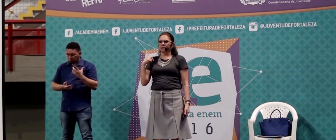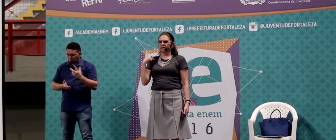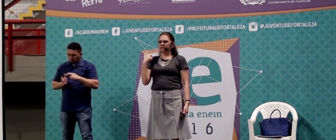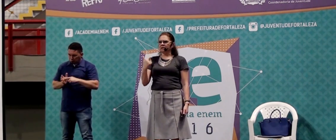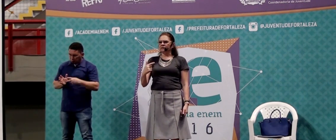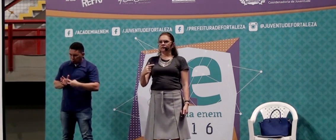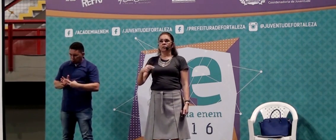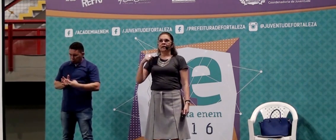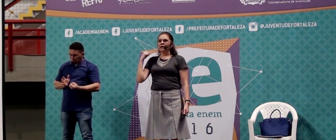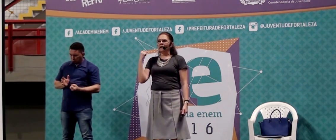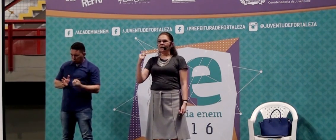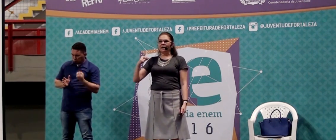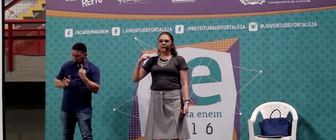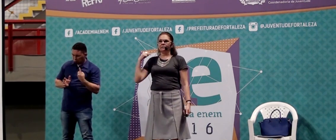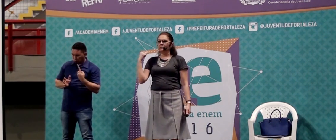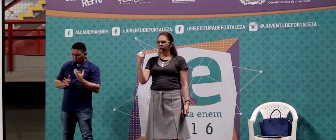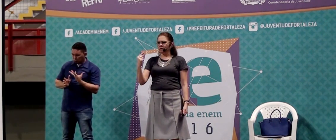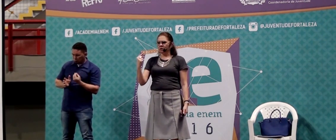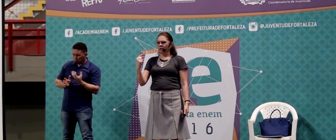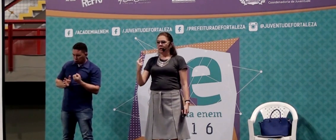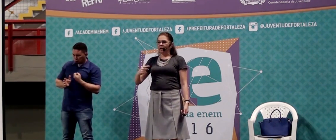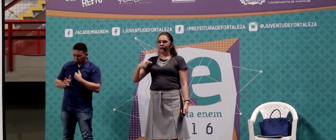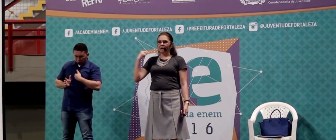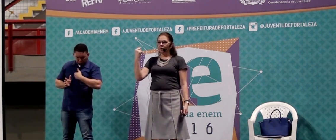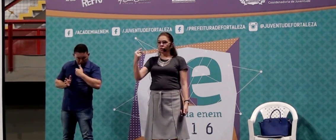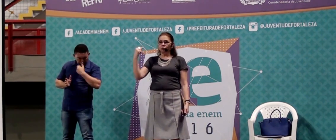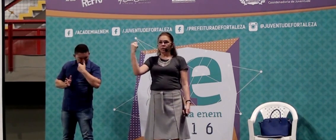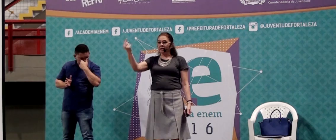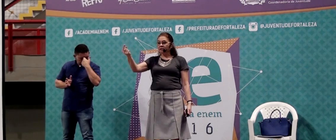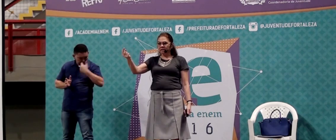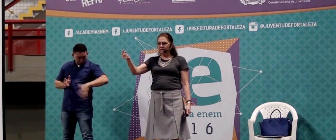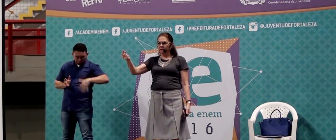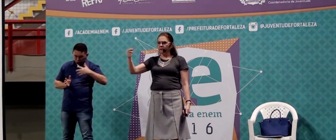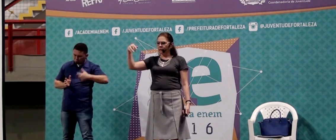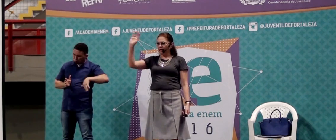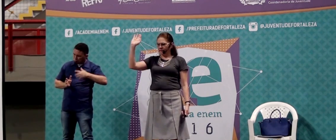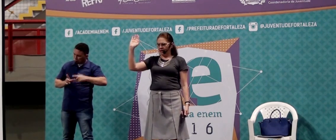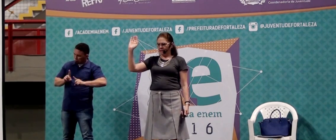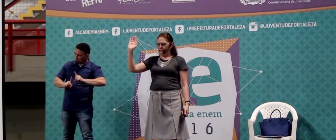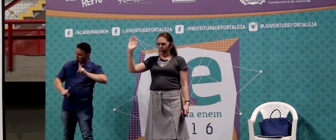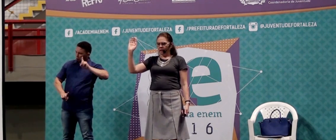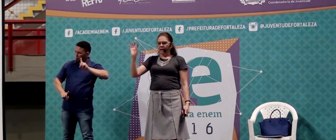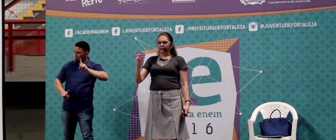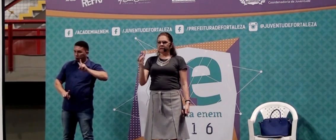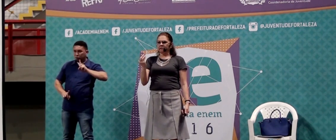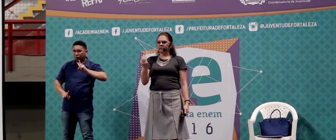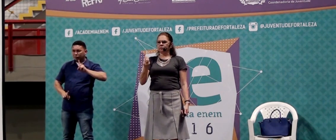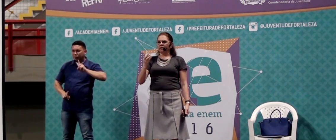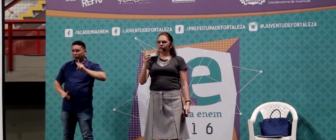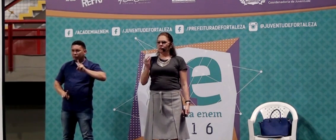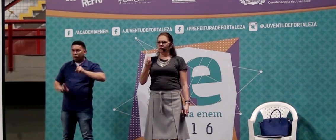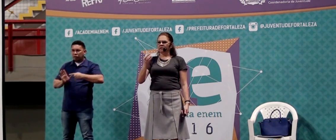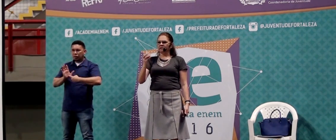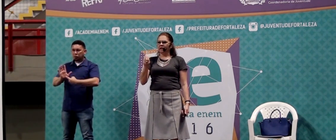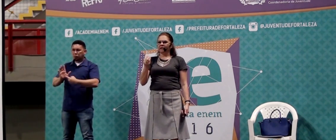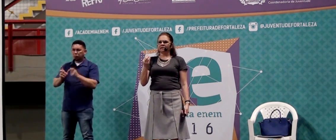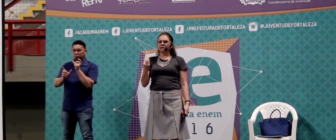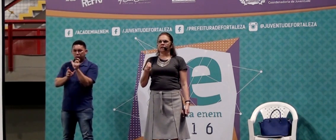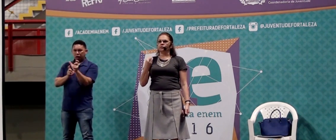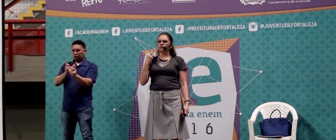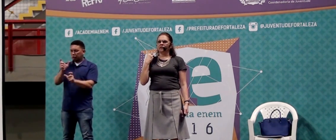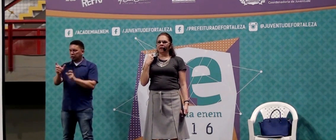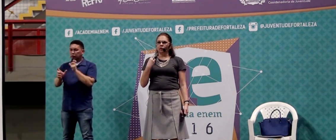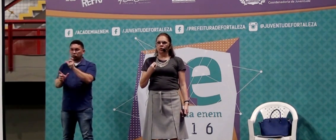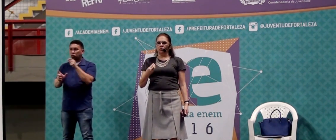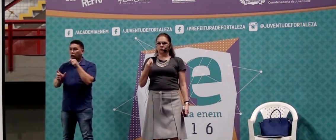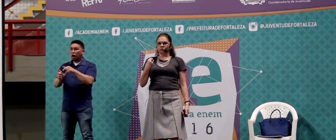é expressivo, é alarmante, é alto índice e por aí vai. Essas expressões, elas